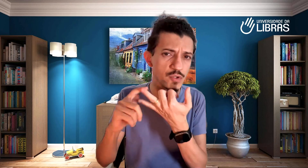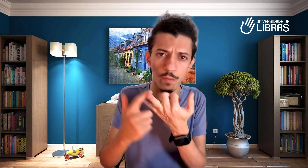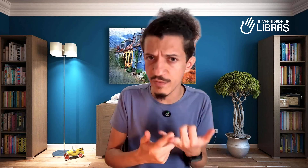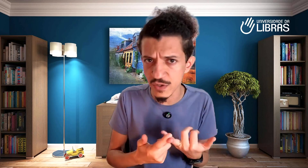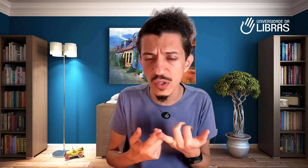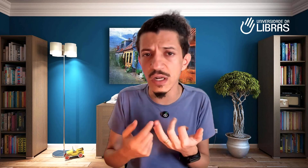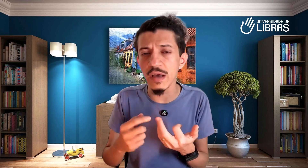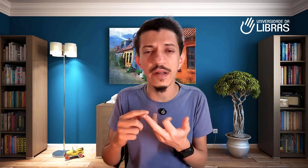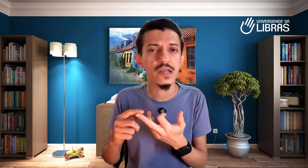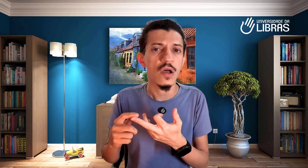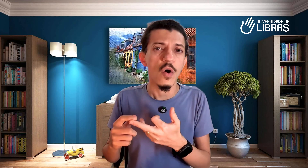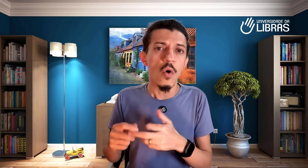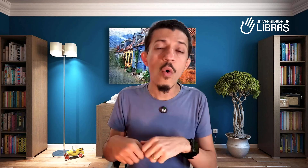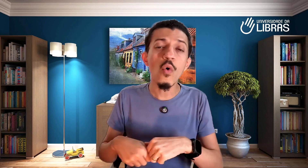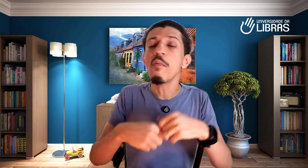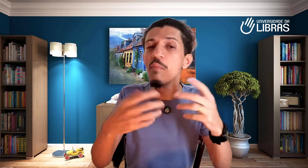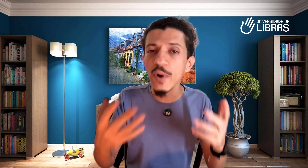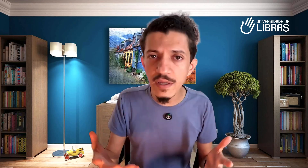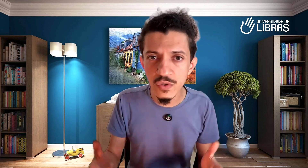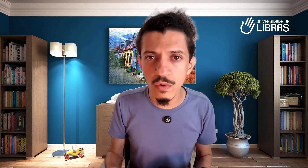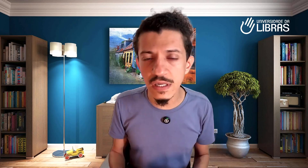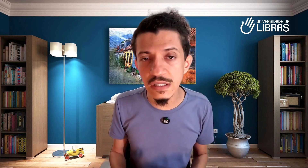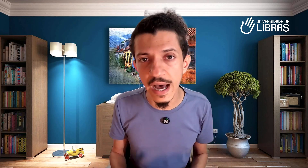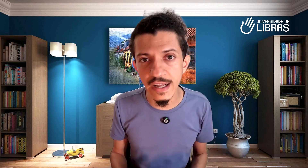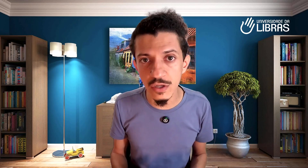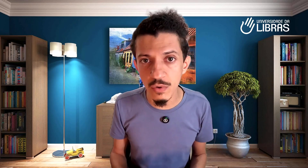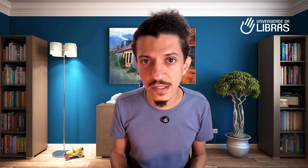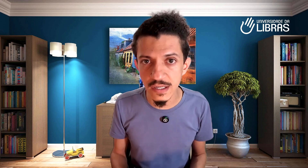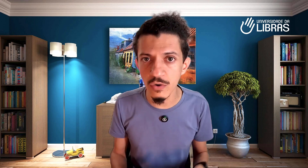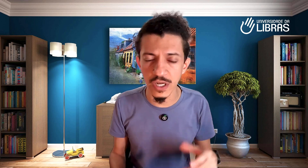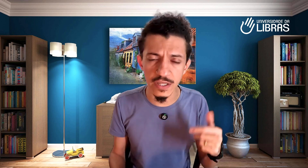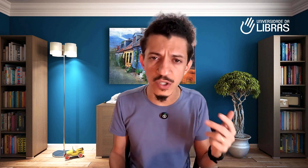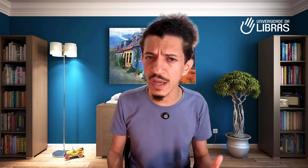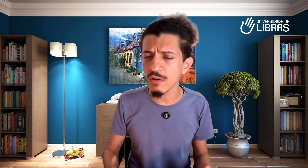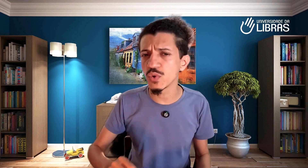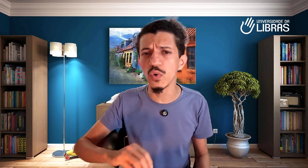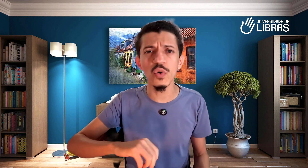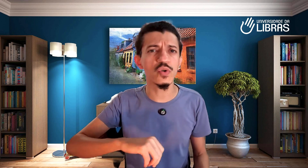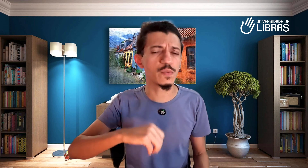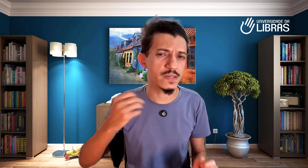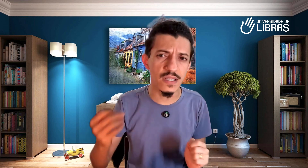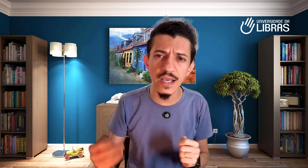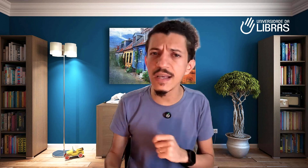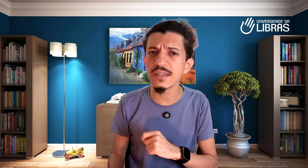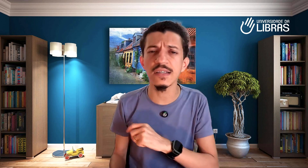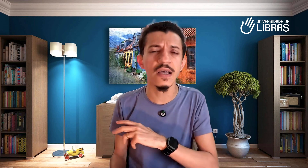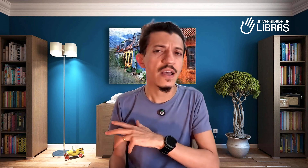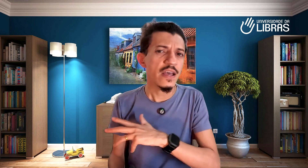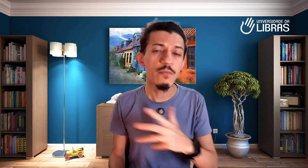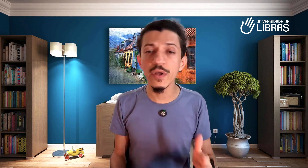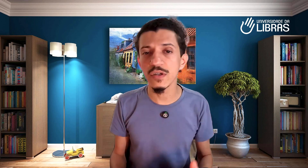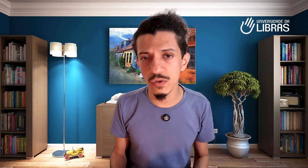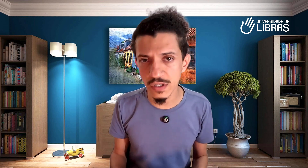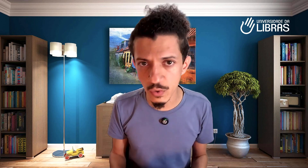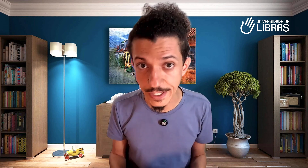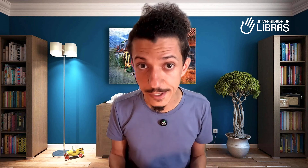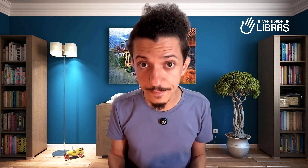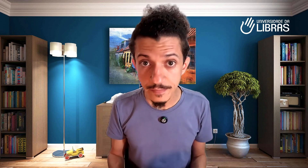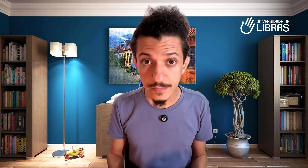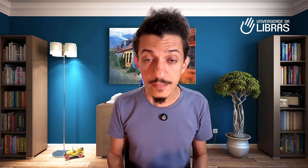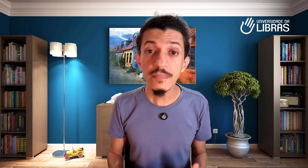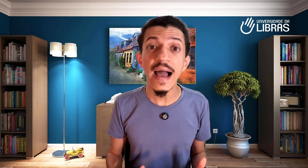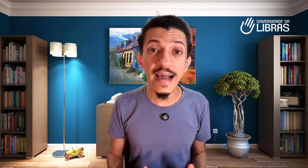Libras, como professor de Libras, ou com muitas outras áreas de atuação, de atendimento aos surdos, pesquisas e muitas outras